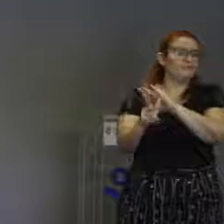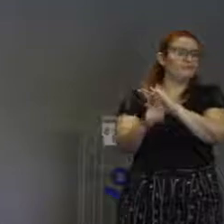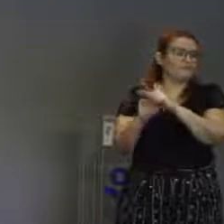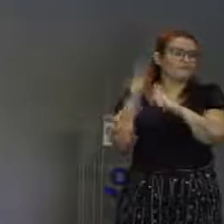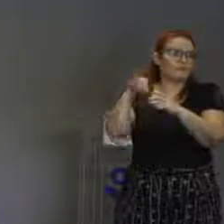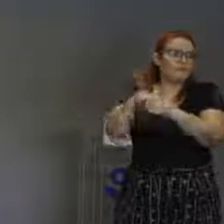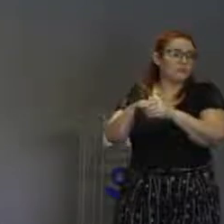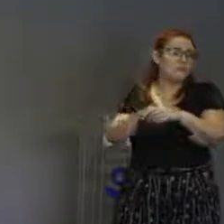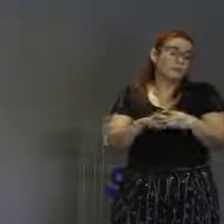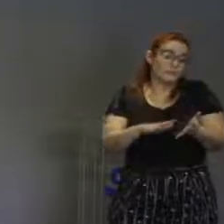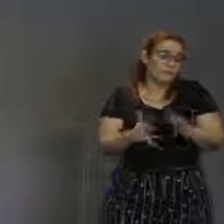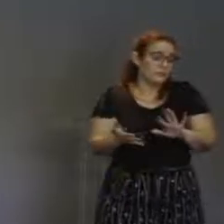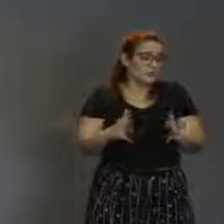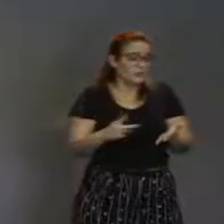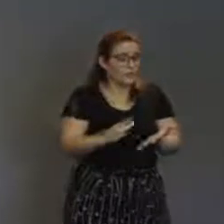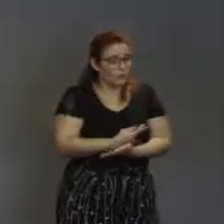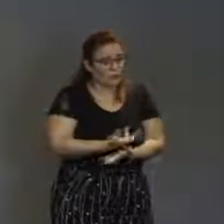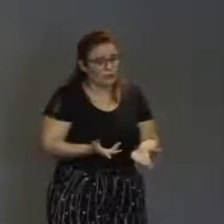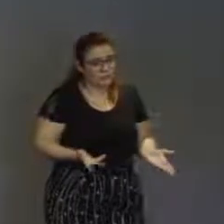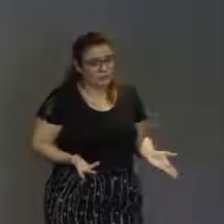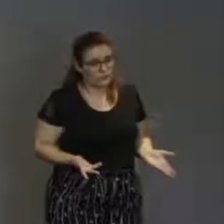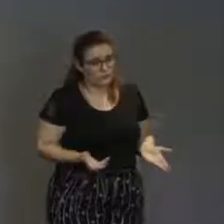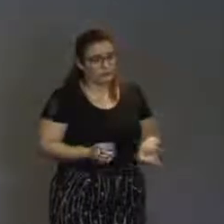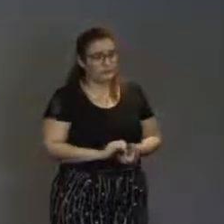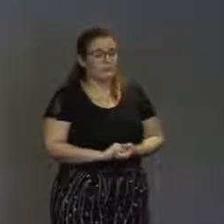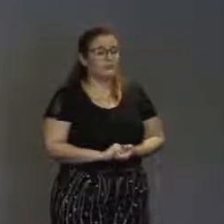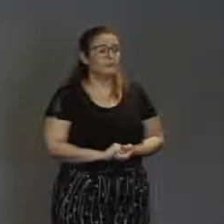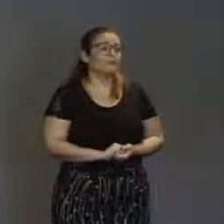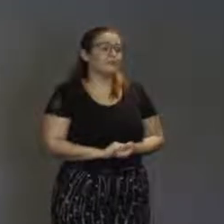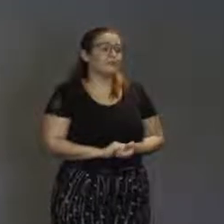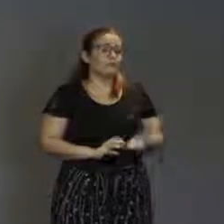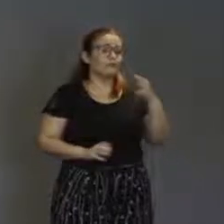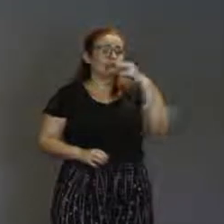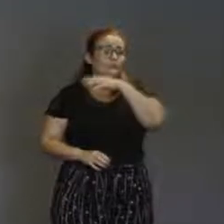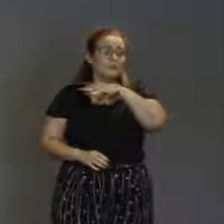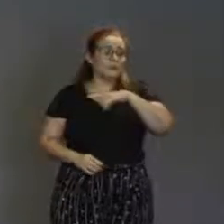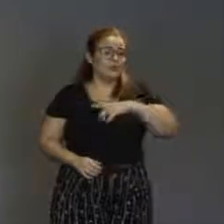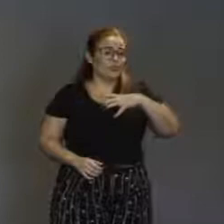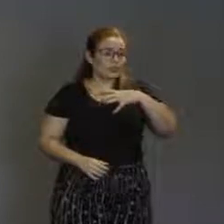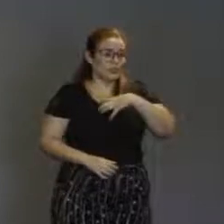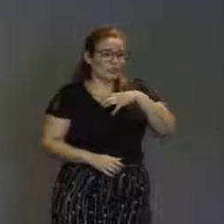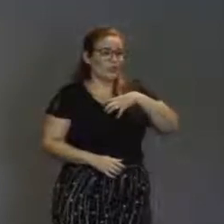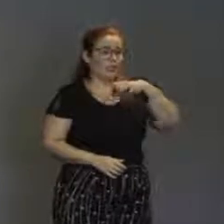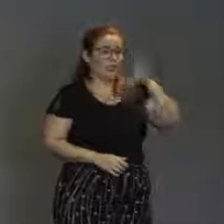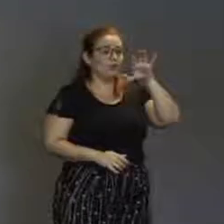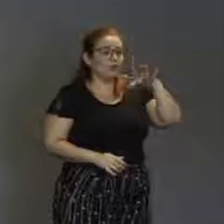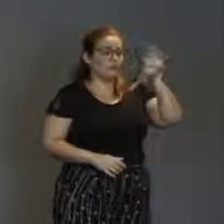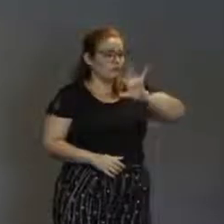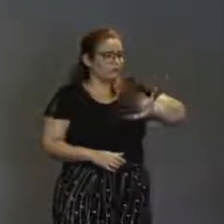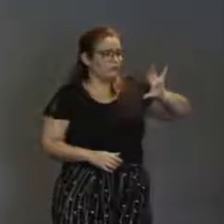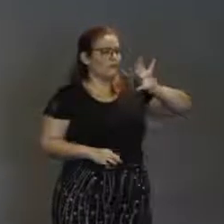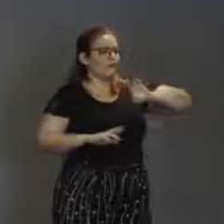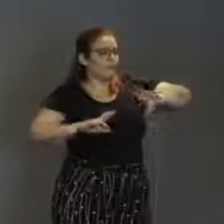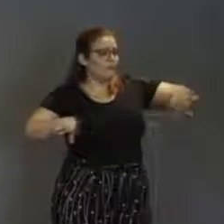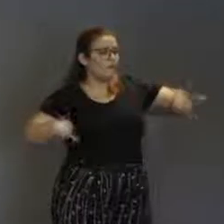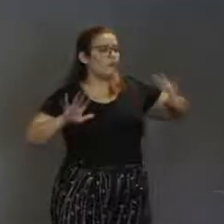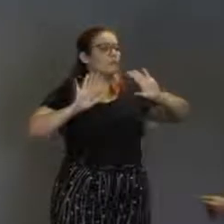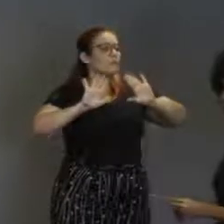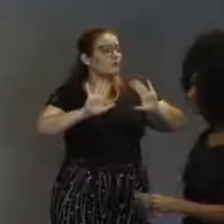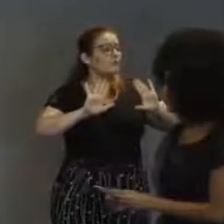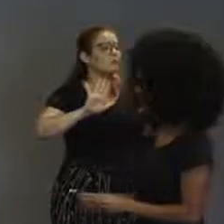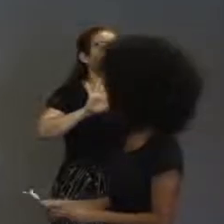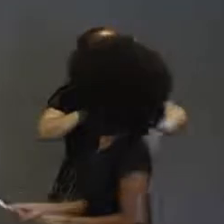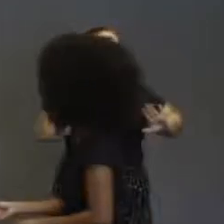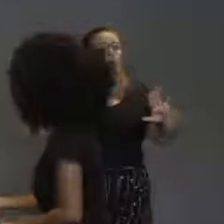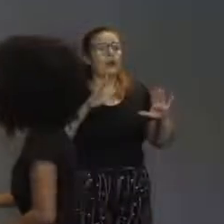às vezes acontece isso, e aí, né, é lógico que existem diferentes modelos de Estado, ou diferentes formas de você fazer, mas em questões, por